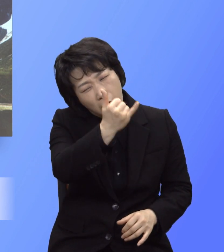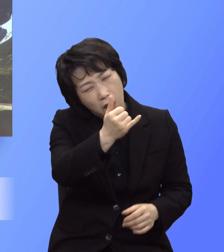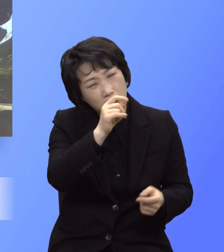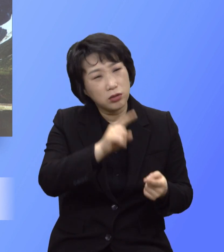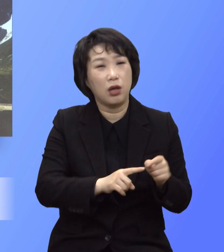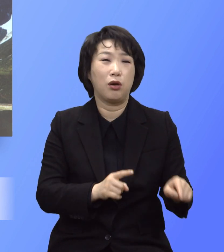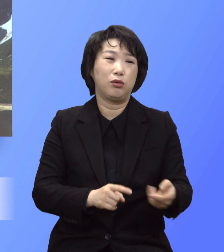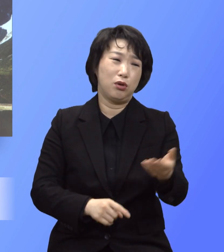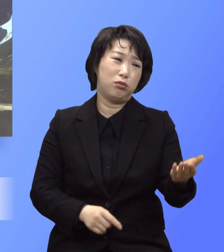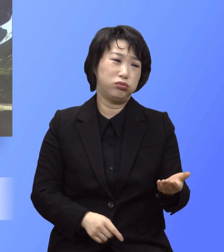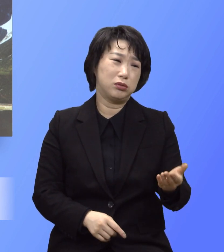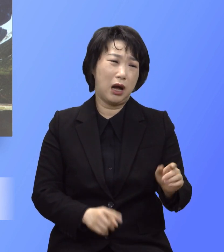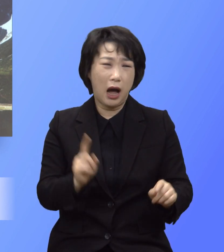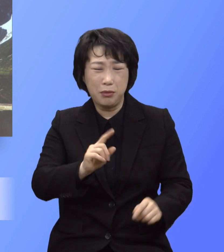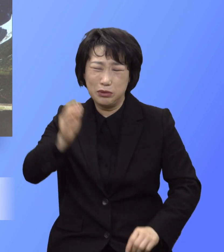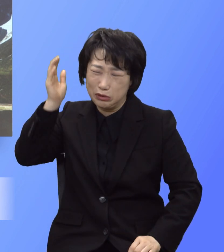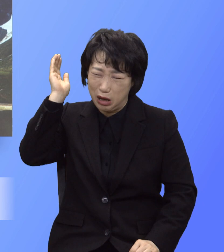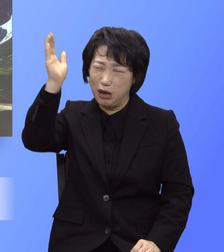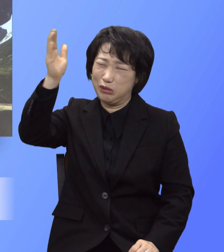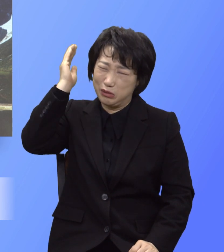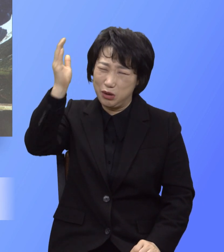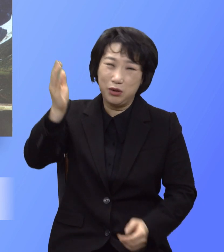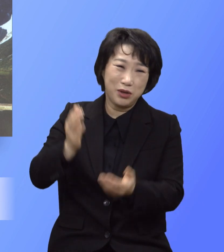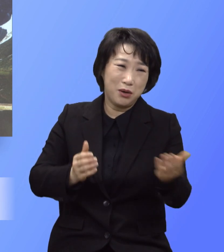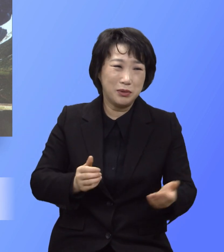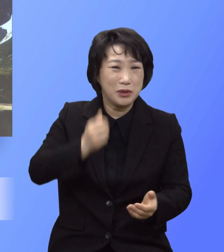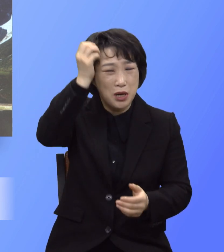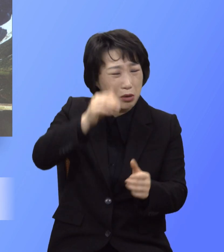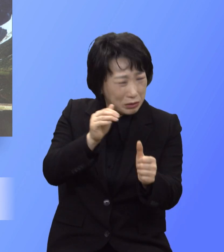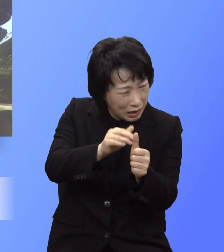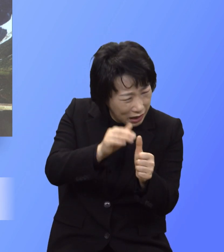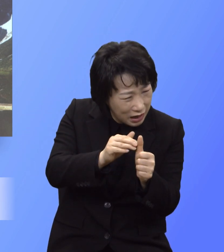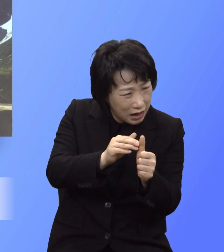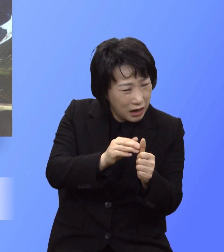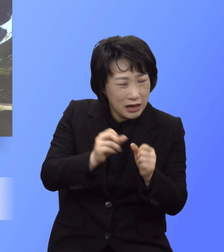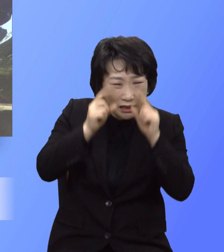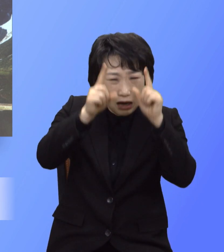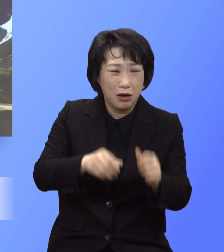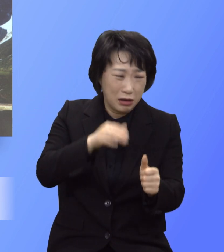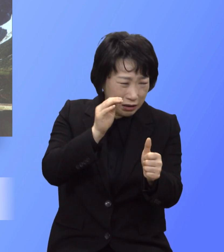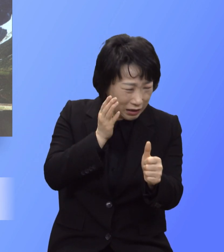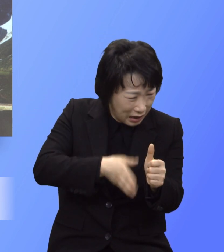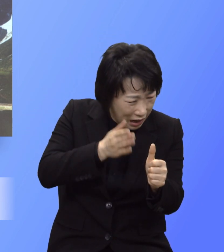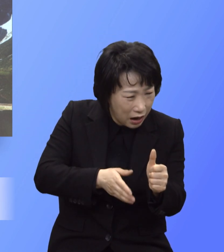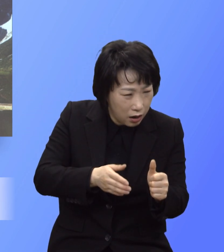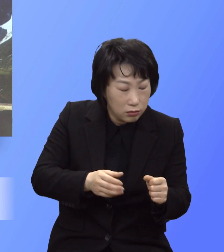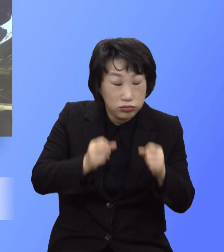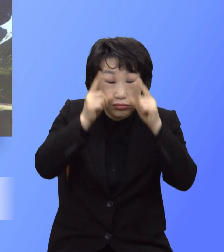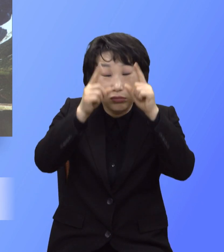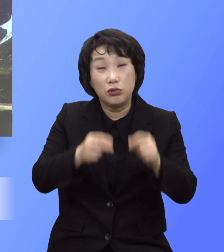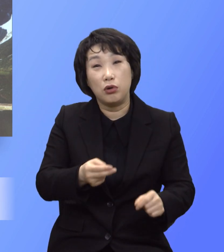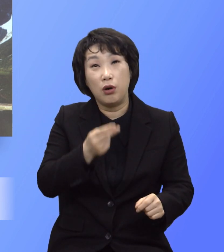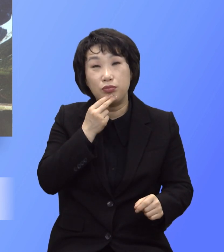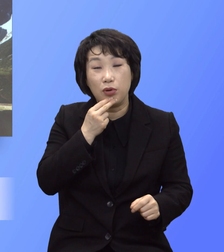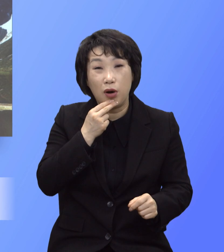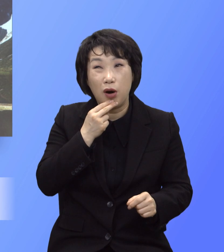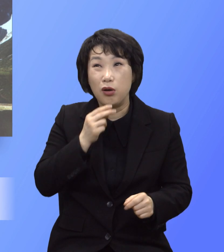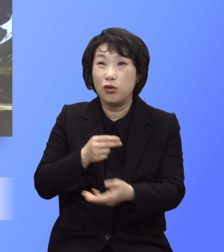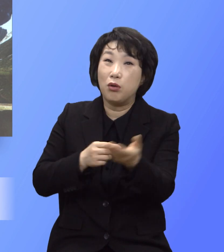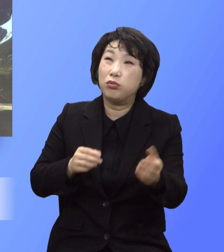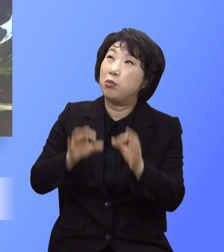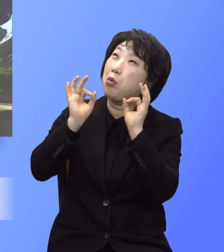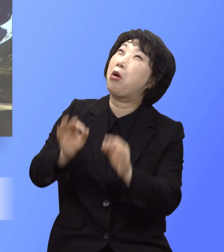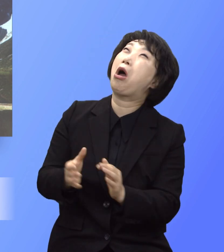거예요. 여러분 아무리 설교도 흔들어 깨도 일어나질 않아. 보고 아멘은 하는데 행동은 절대